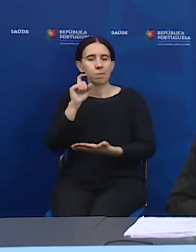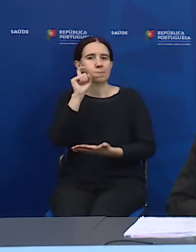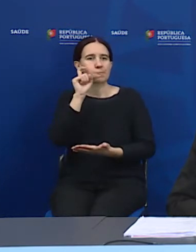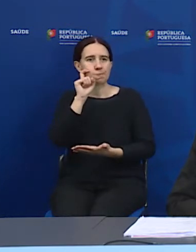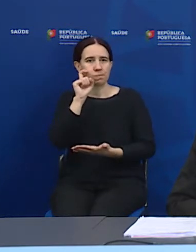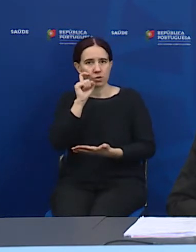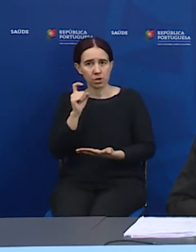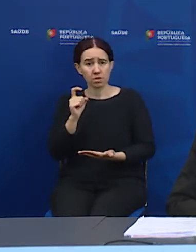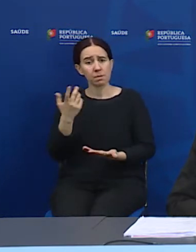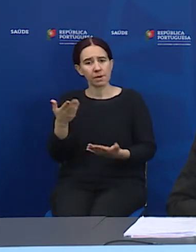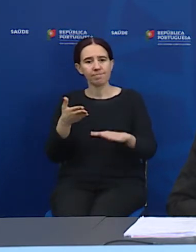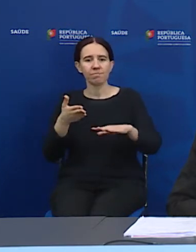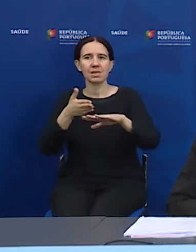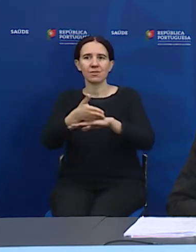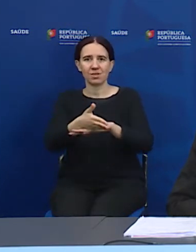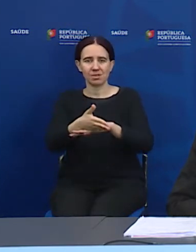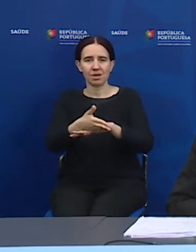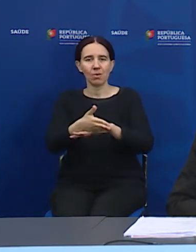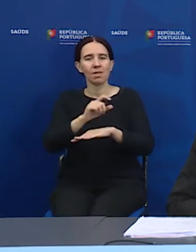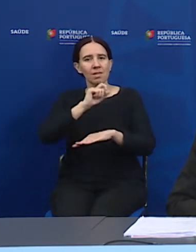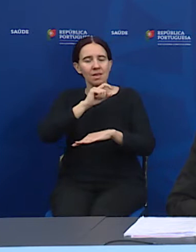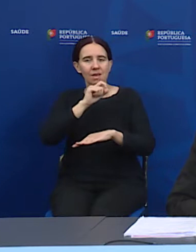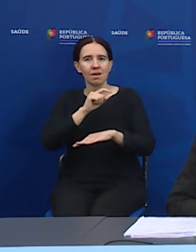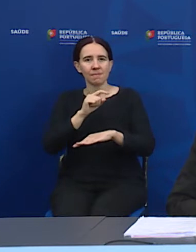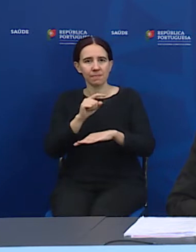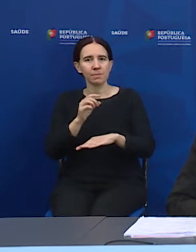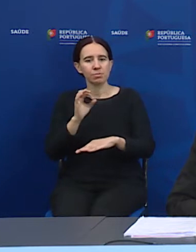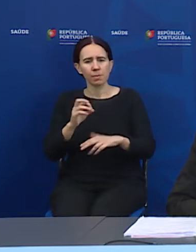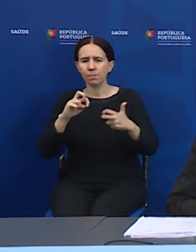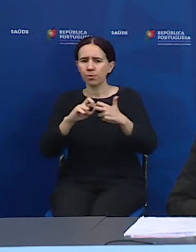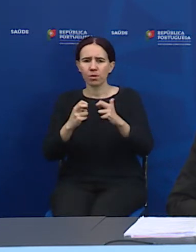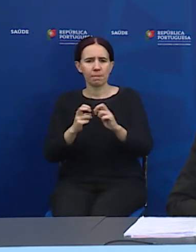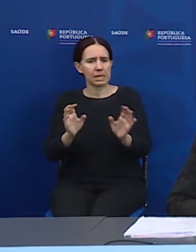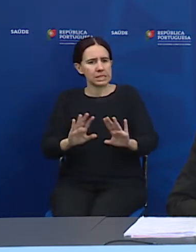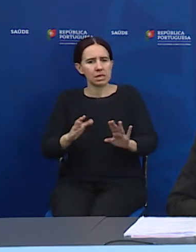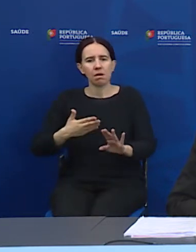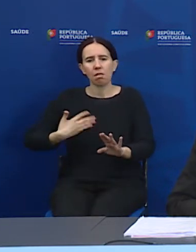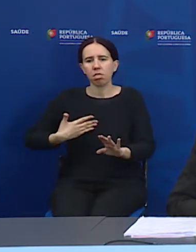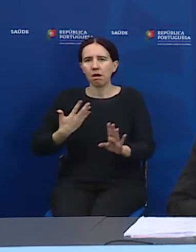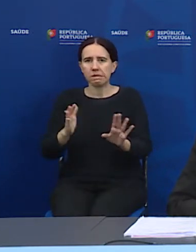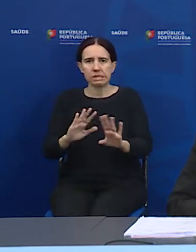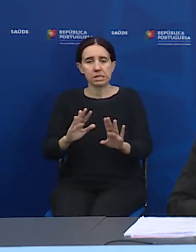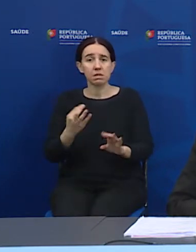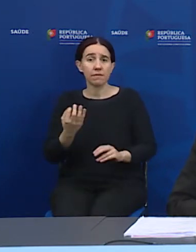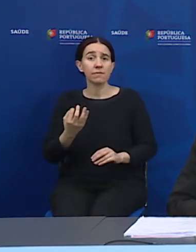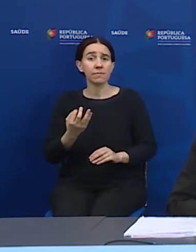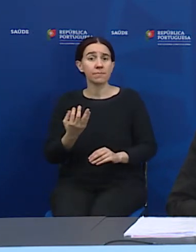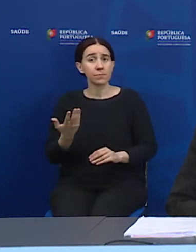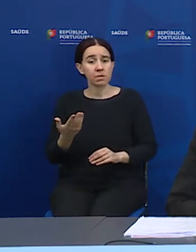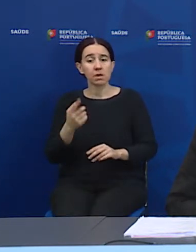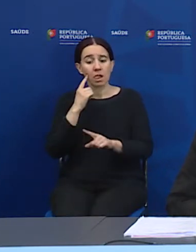a segurança para que essa intervenção possa ser feita sem problemas e sem receio de poderem